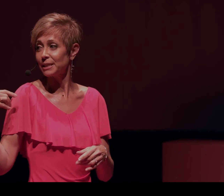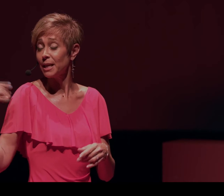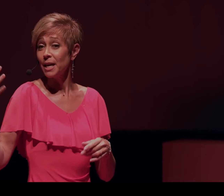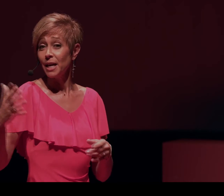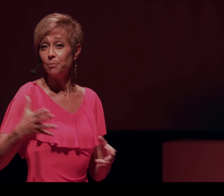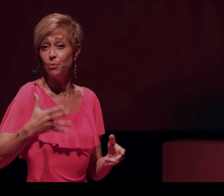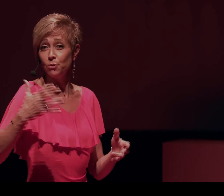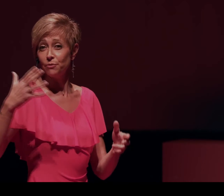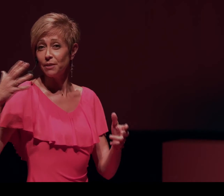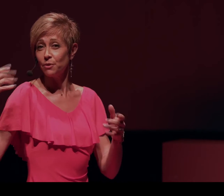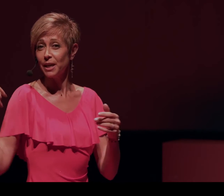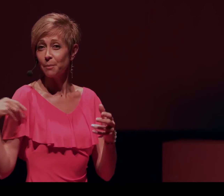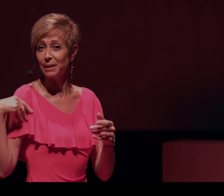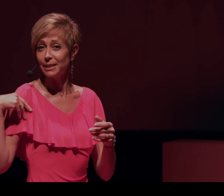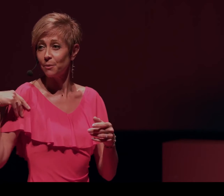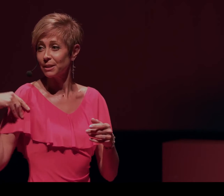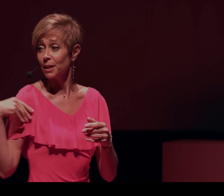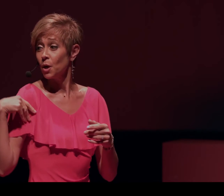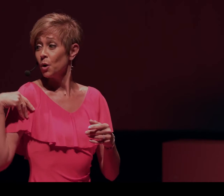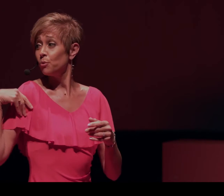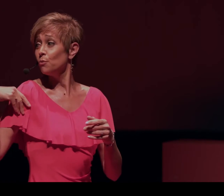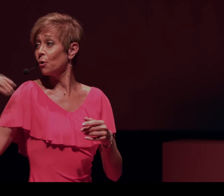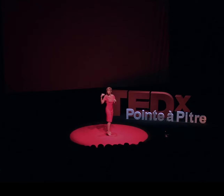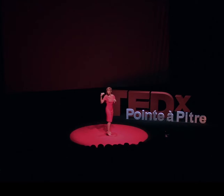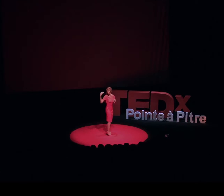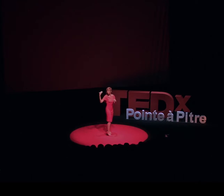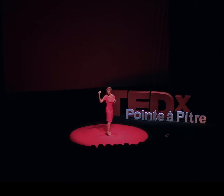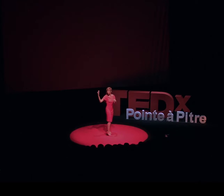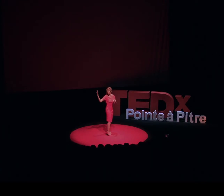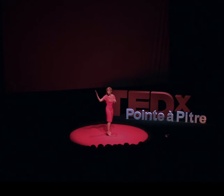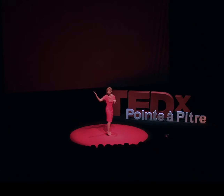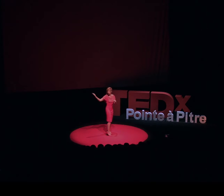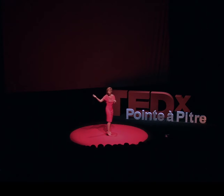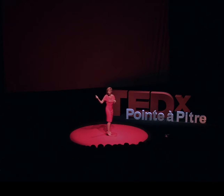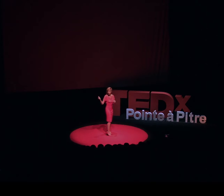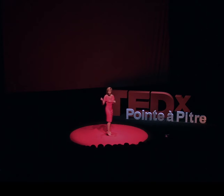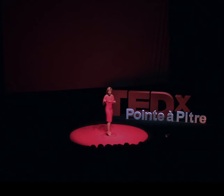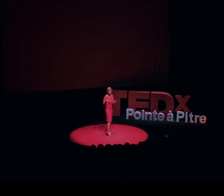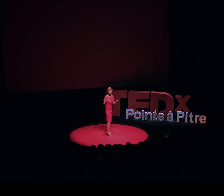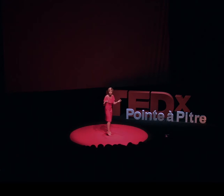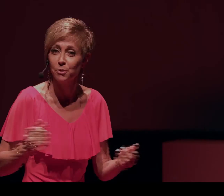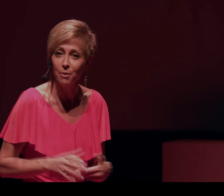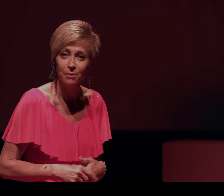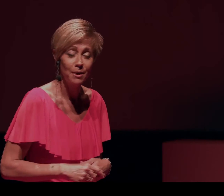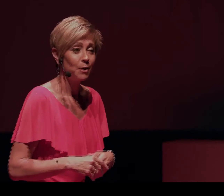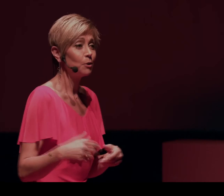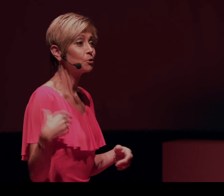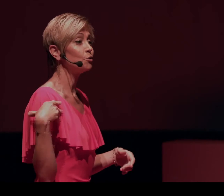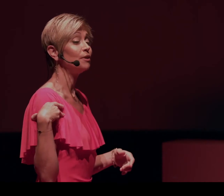passé. Et plus je vais évoquer un passé lointain, plus mon regard va aller loin derrière. Et inversement, lorsque je vais